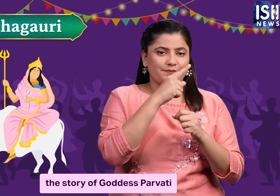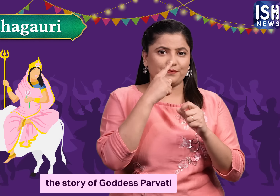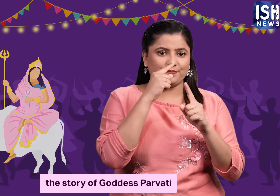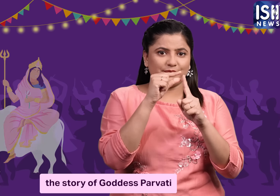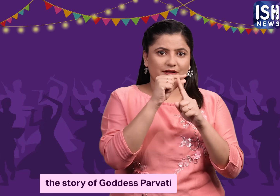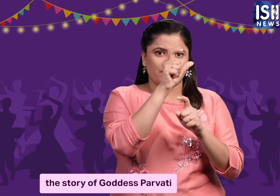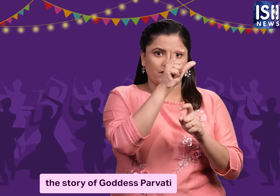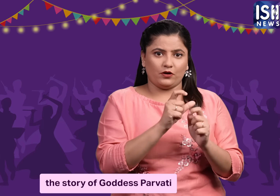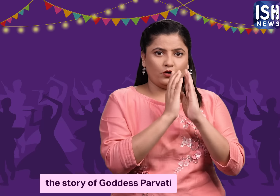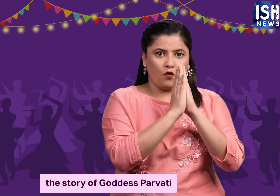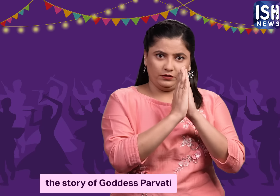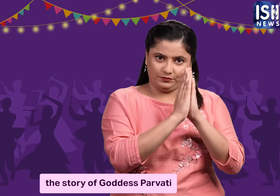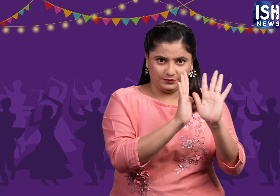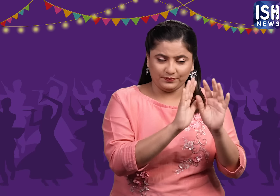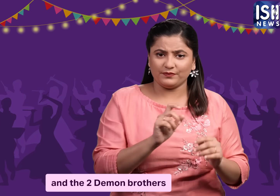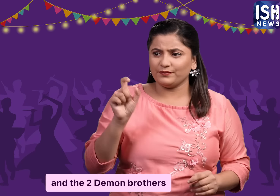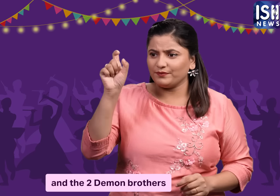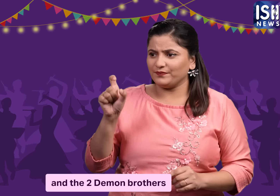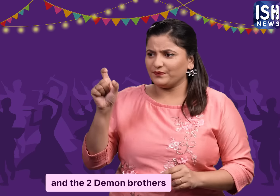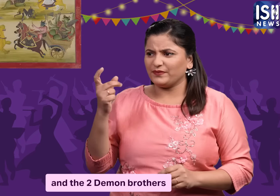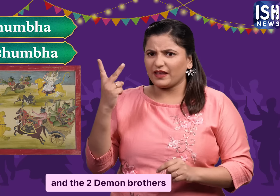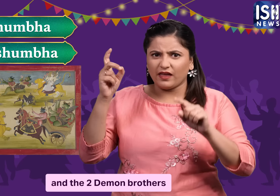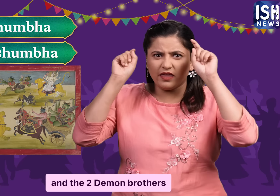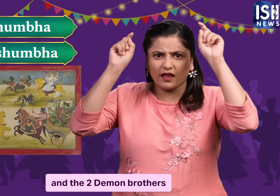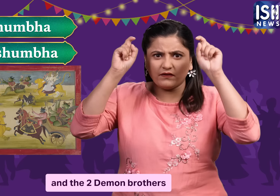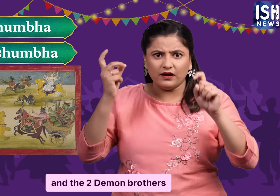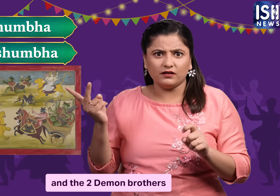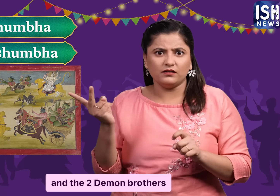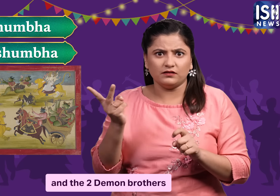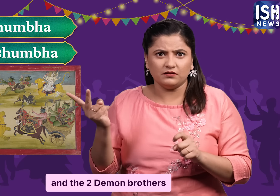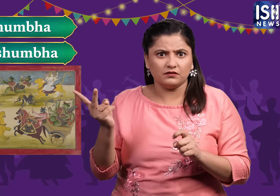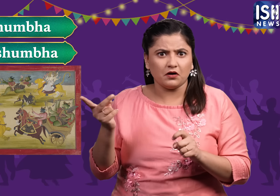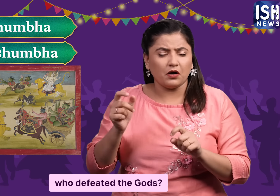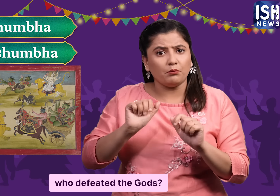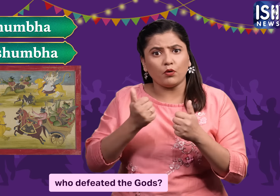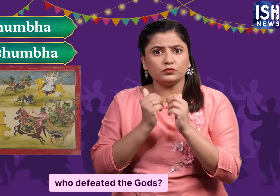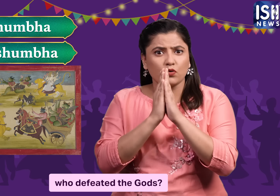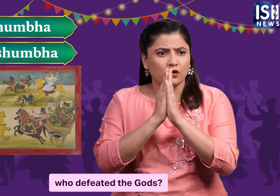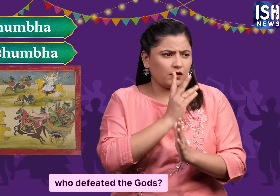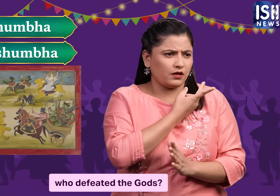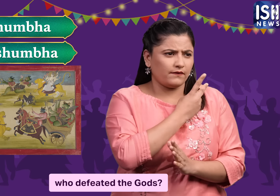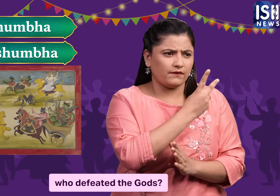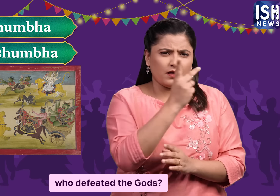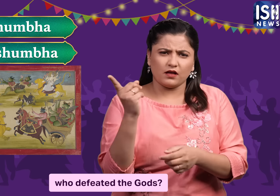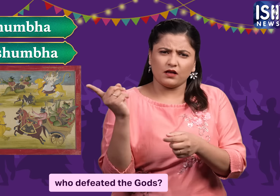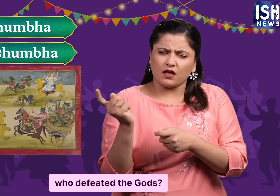पार्वती और 2 राक्षस भाइयों की कहानी याद है जिन्होंने देवताओं को हराया था?